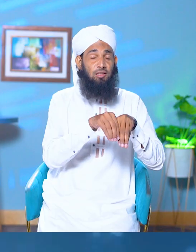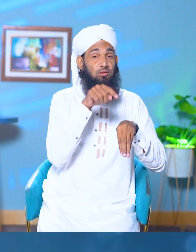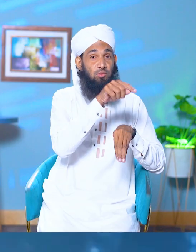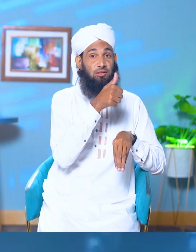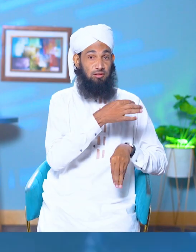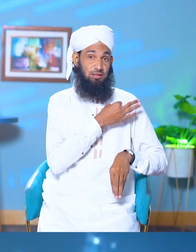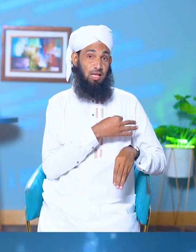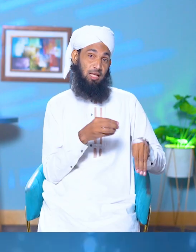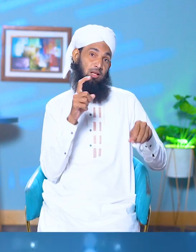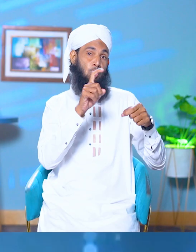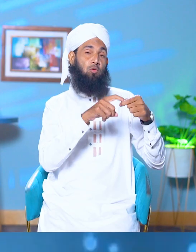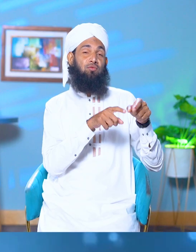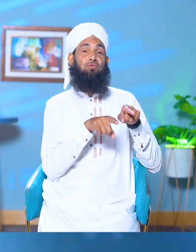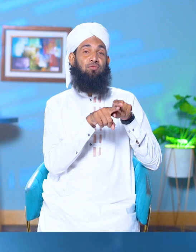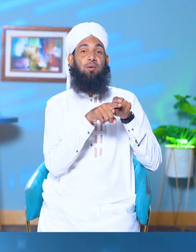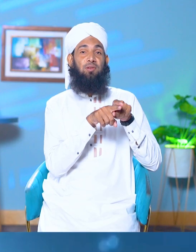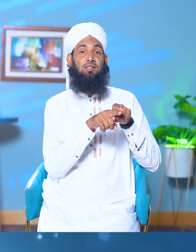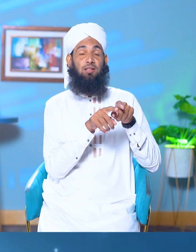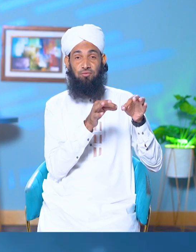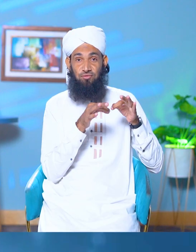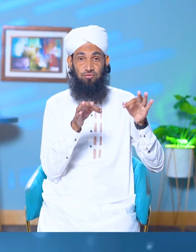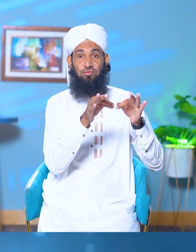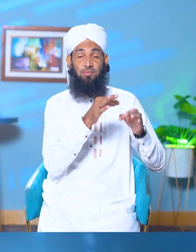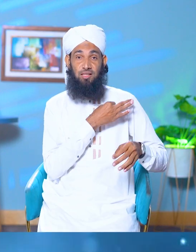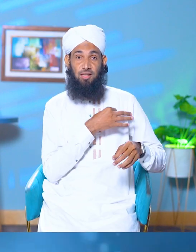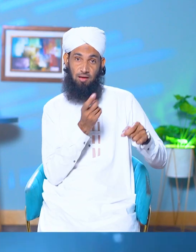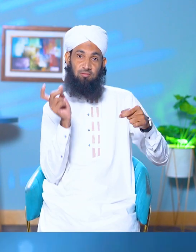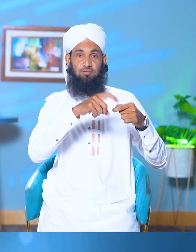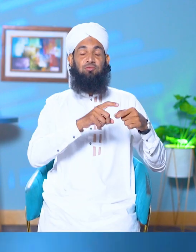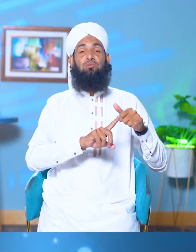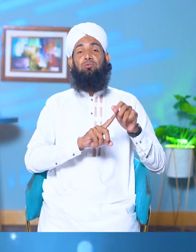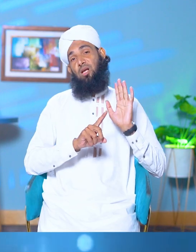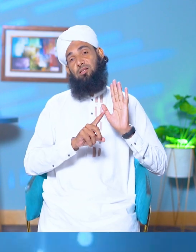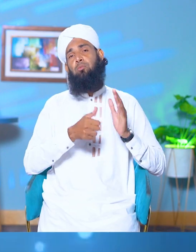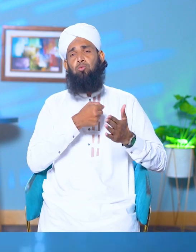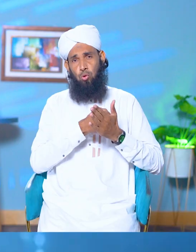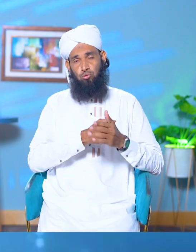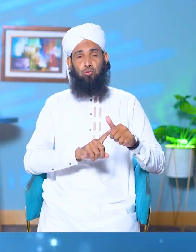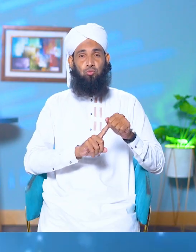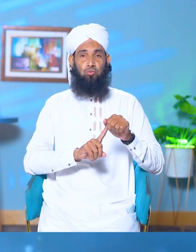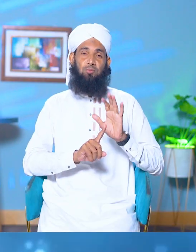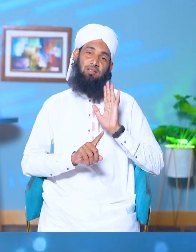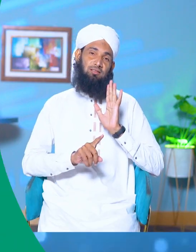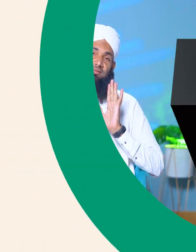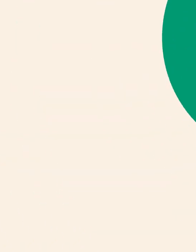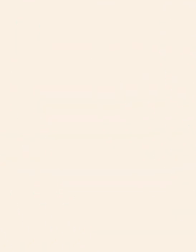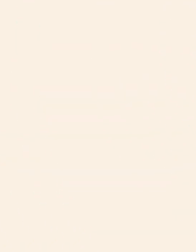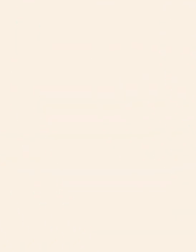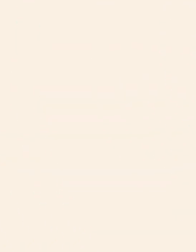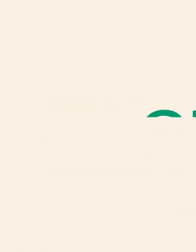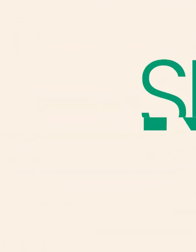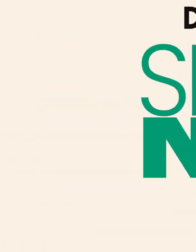تقوی و پرہیزگاری ہمیں مل جائے۔ ہم کوشش کر سکتے ہیں، پھر شادی کے بعد پھر کیا نتیجہ نکلتا تو اللہ بہتر جانتا ہے۔